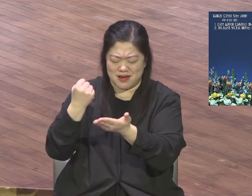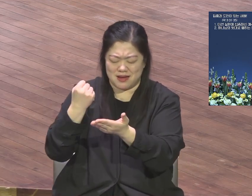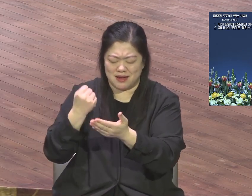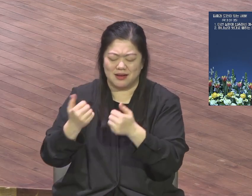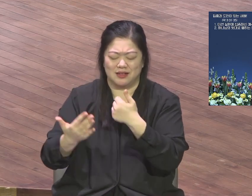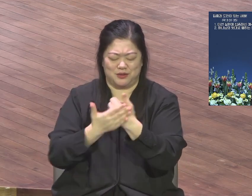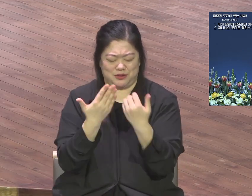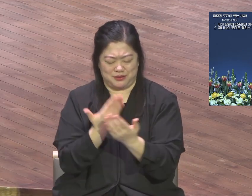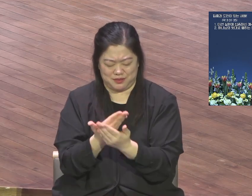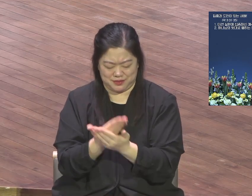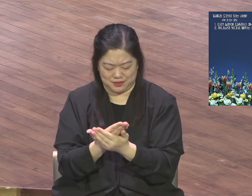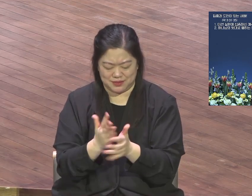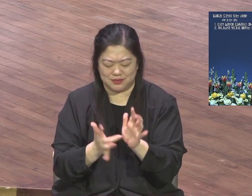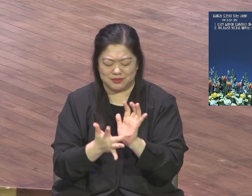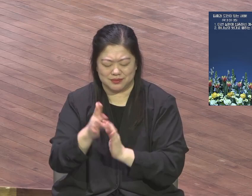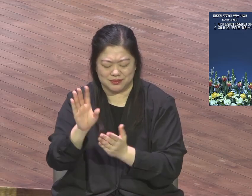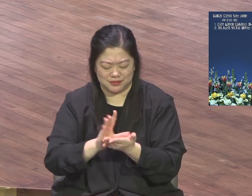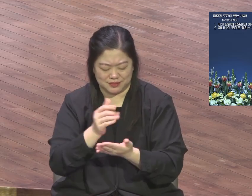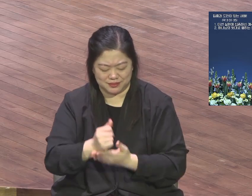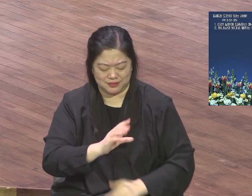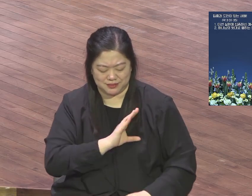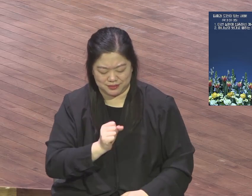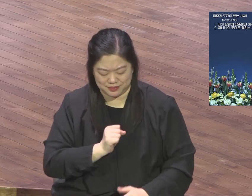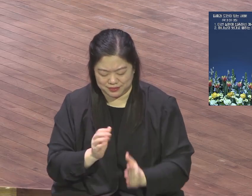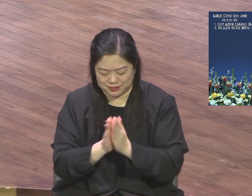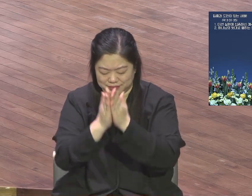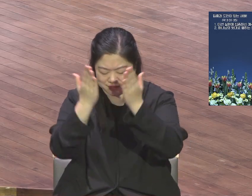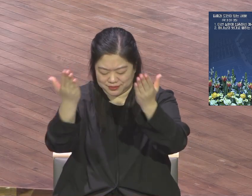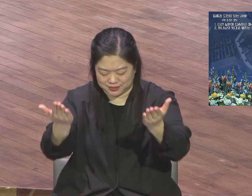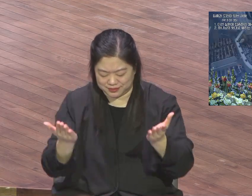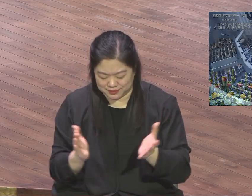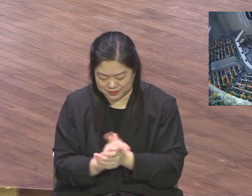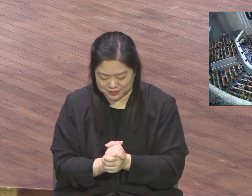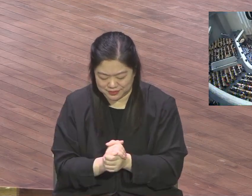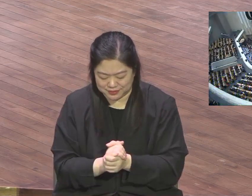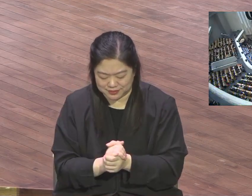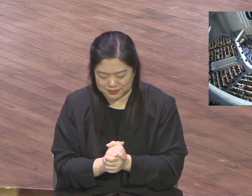되게 도와주옵소서. 예수 이름 받들어 기도합니다. 아멘. 아멘.